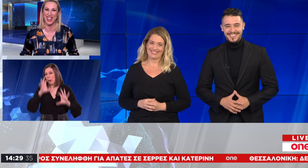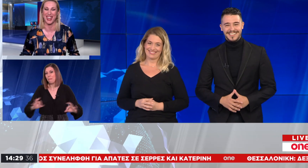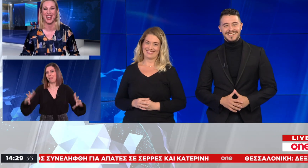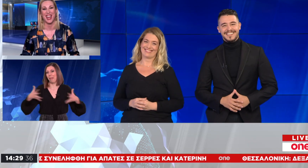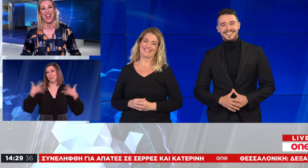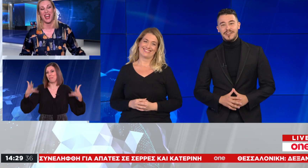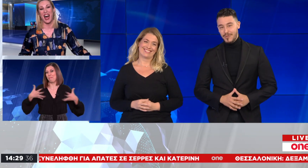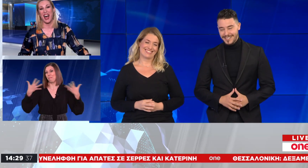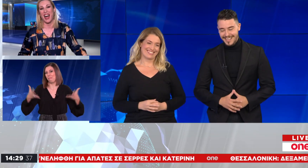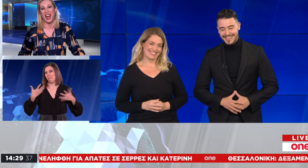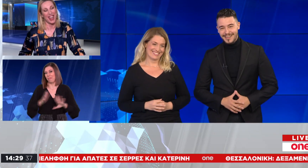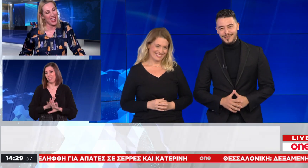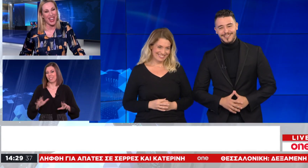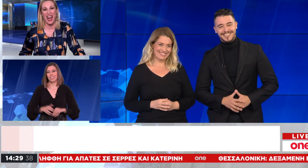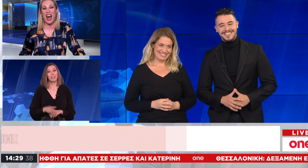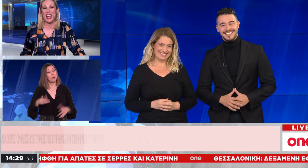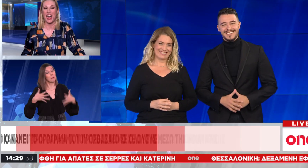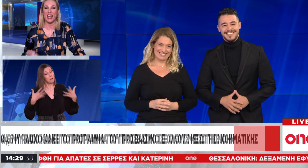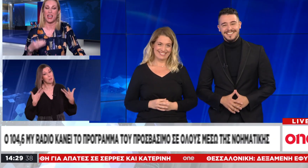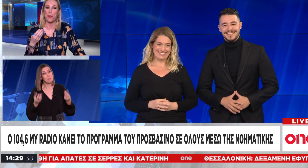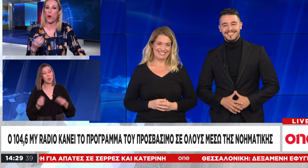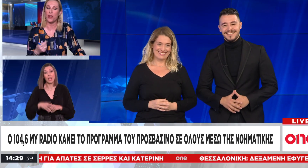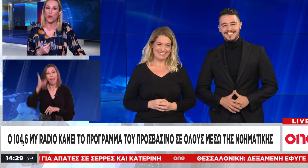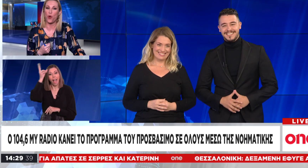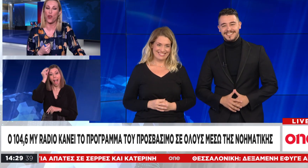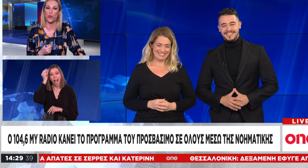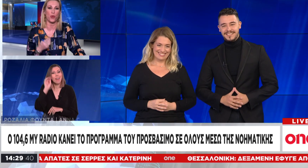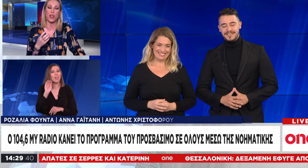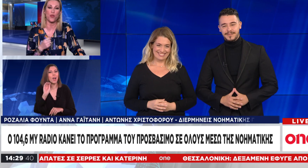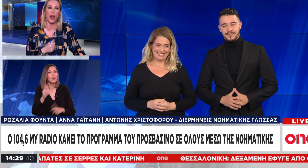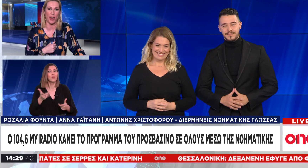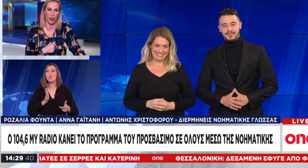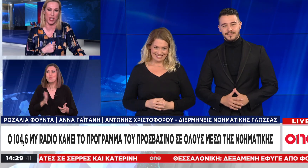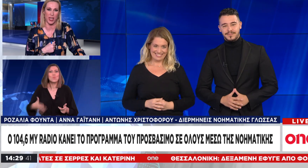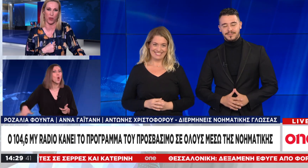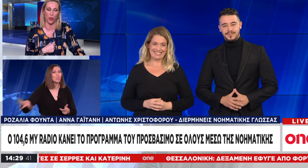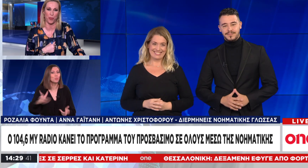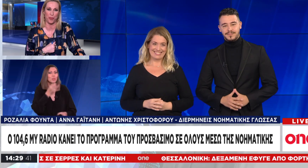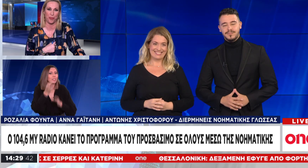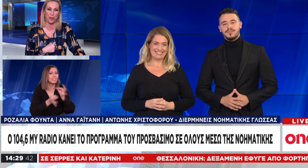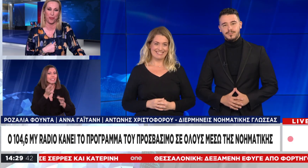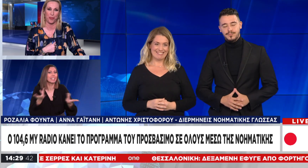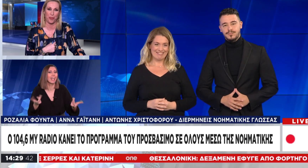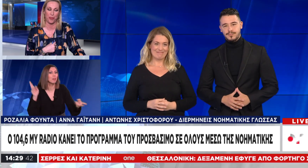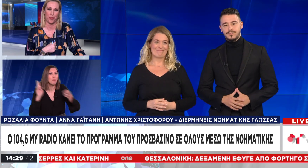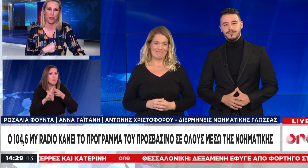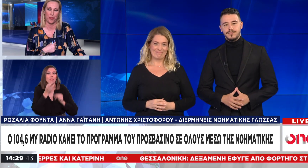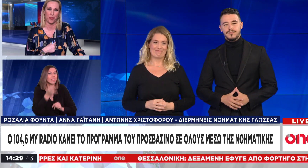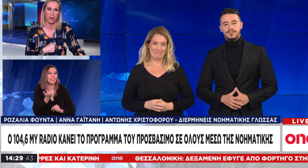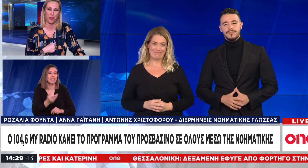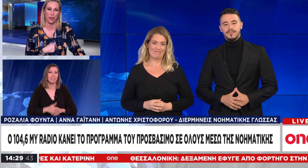διάθεση χαιρόμαστε ιδιαίτερα γιαι αυτό άννα η ανταπόκριση του κόσμου τι σου λένε όταν σε συναντούν